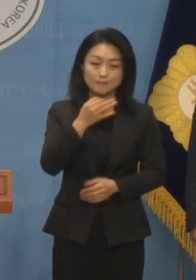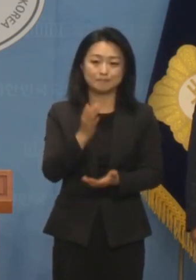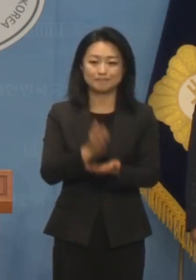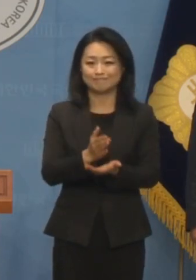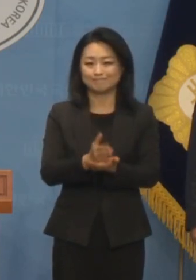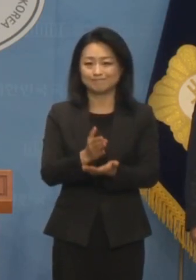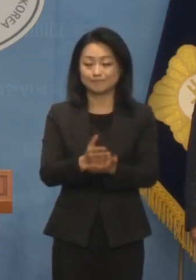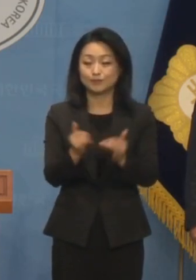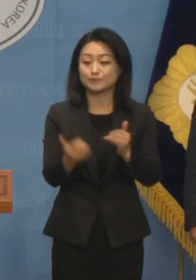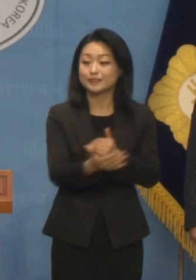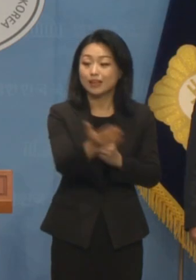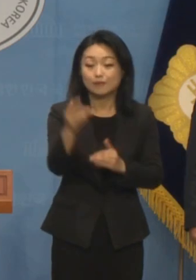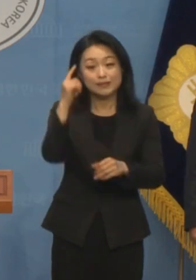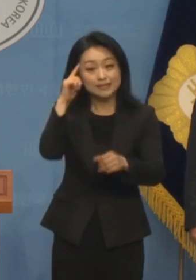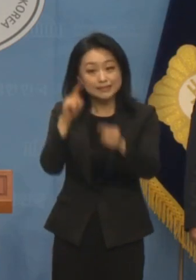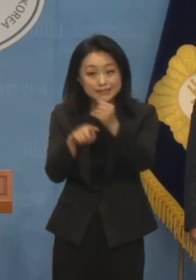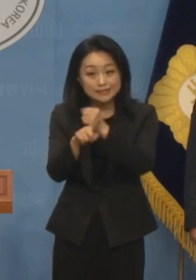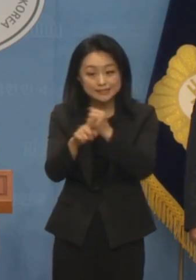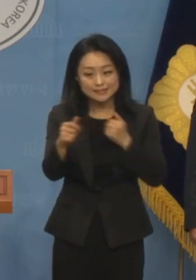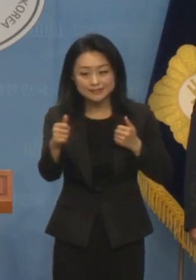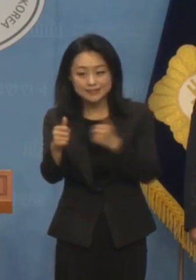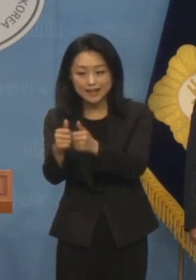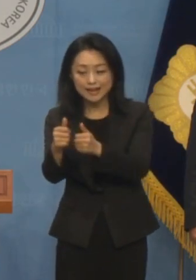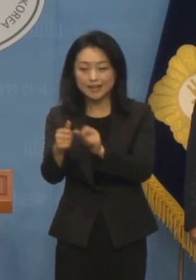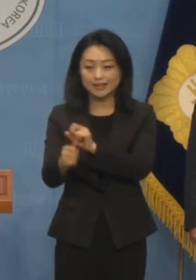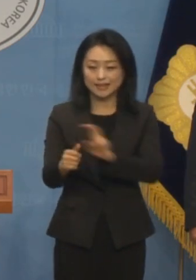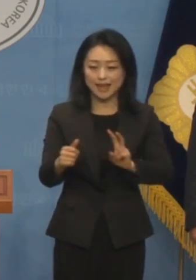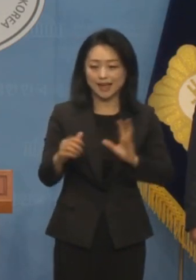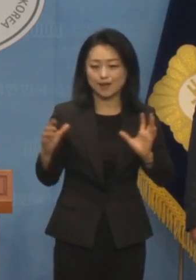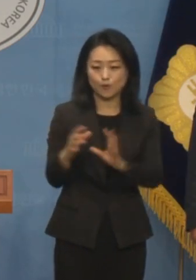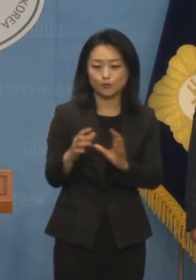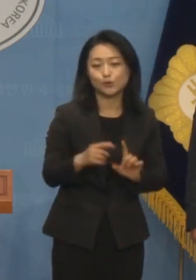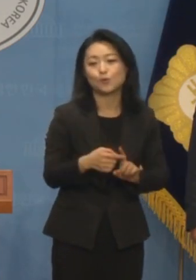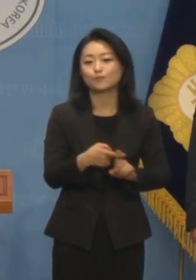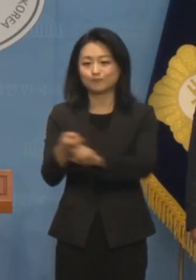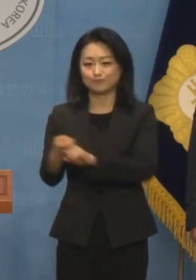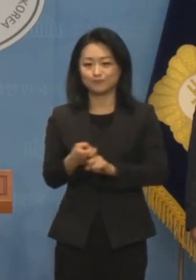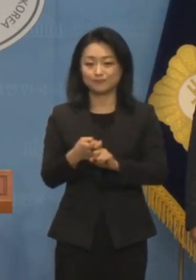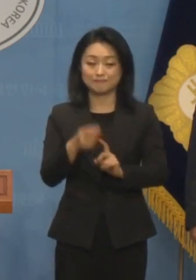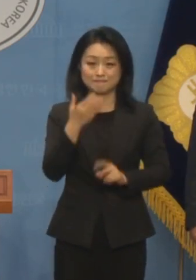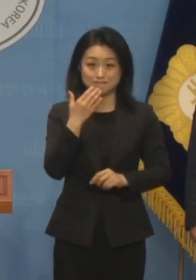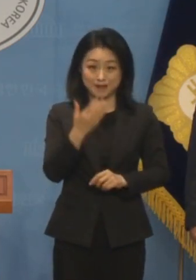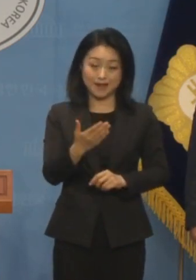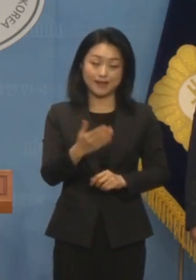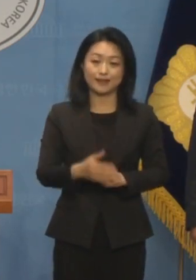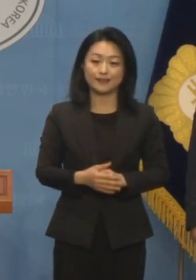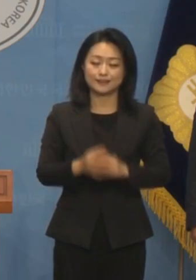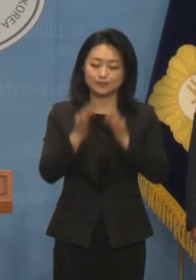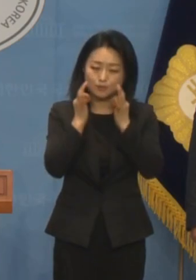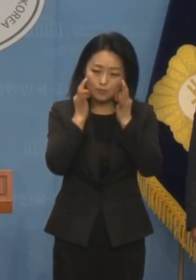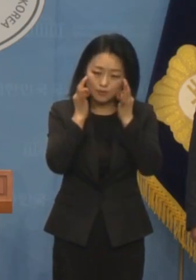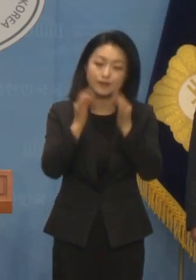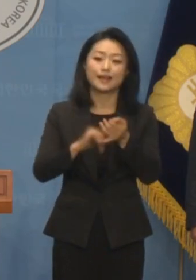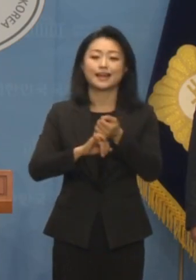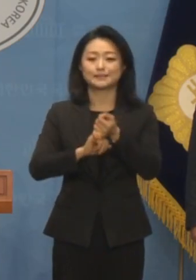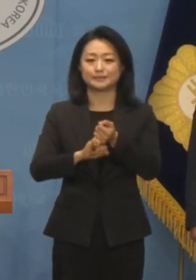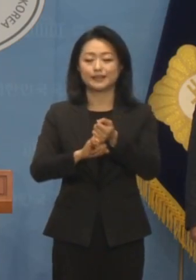앞세우기보다는 국민의 뜻에 따라 야당 간 공조를 더 탄탄하게 만들어가기 위해 최선을